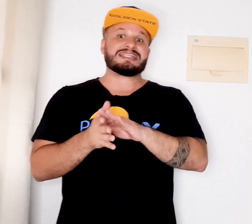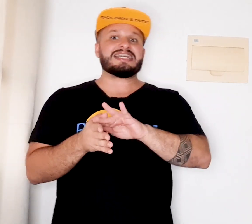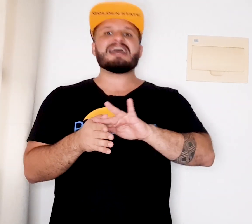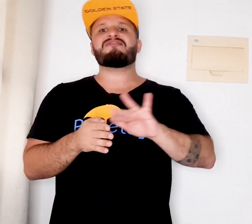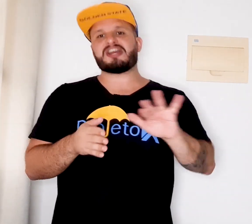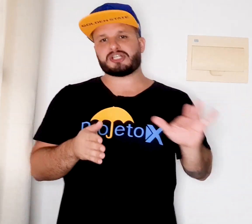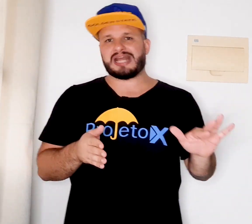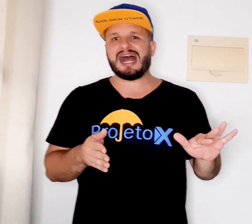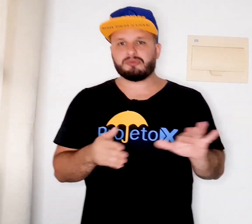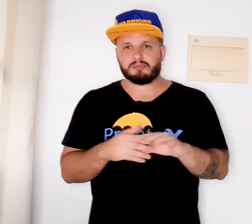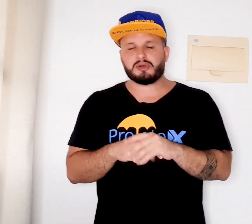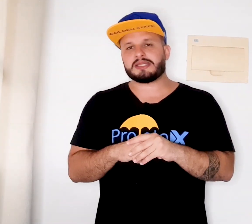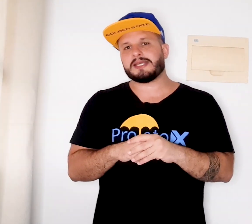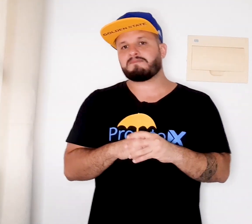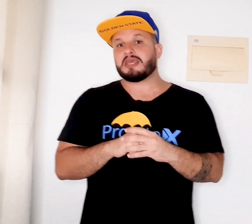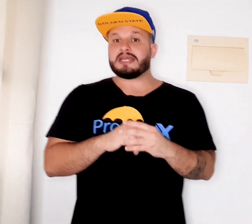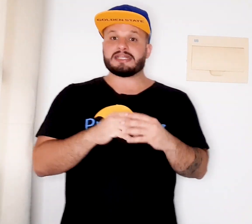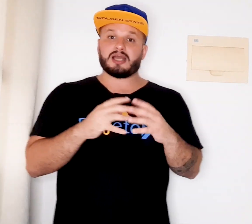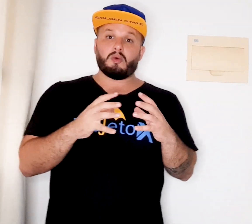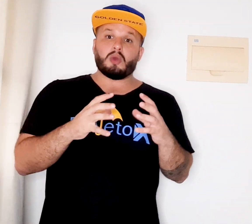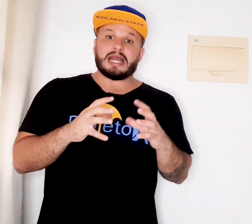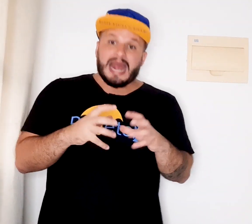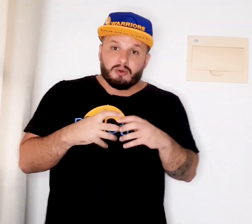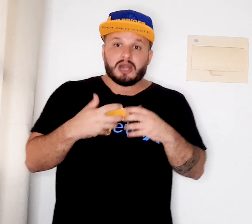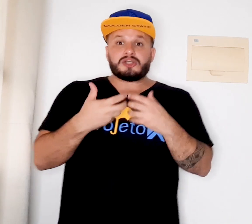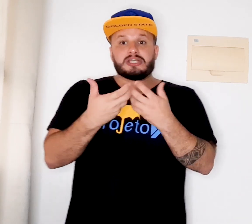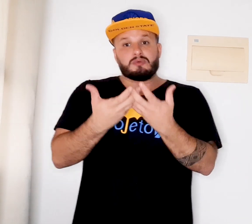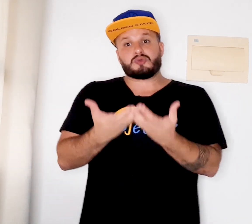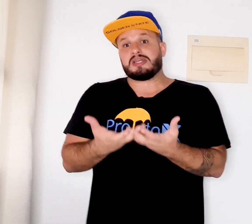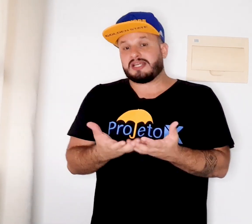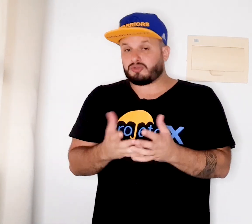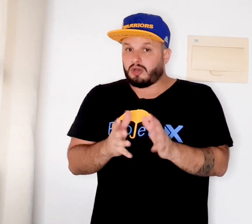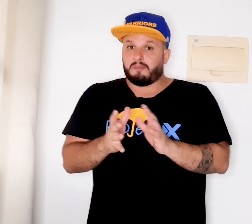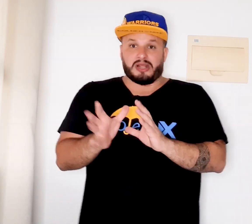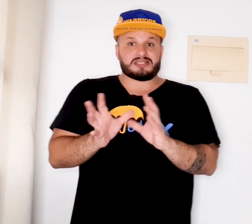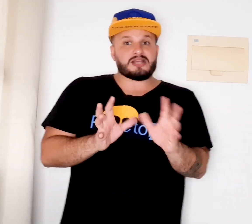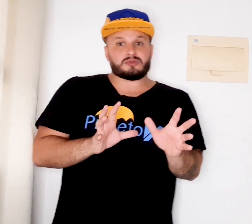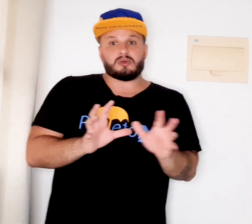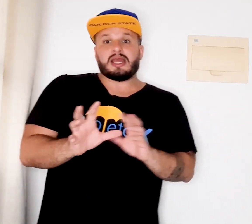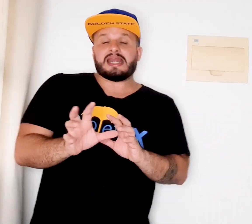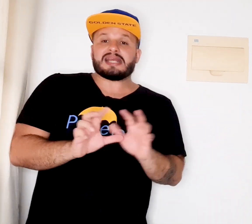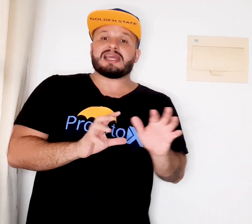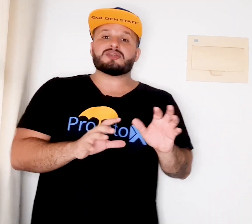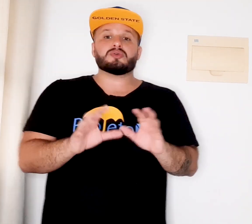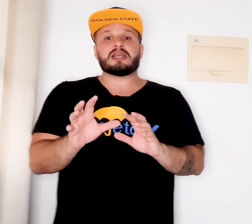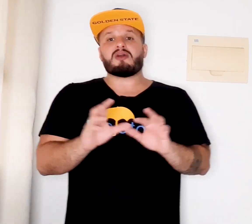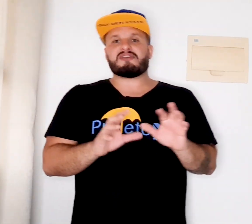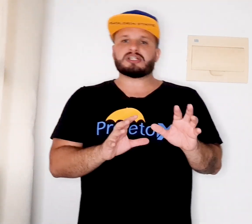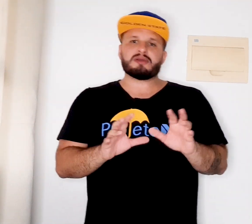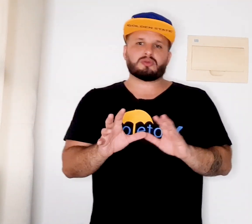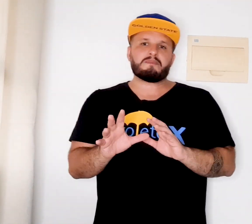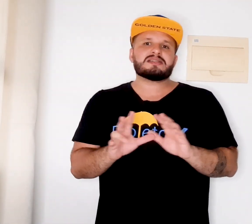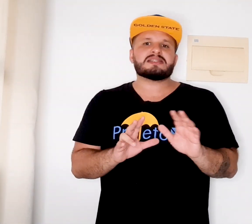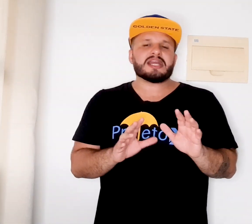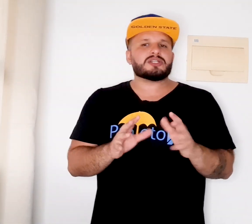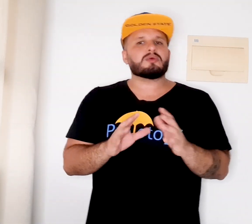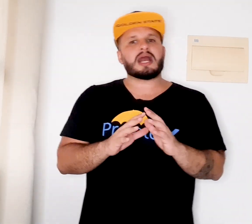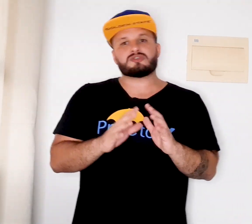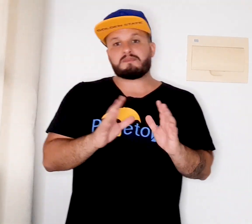seria afastado do poder. Então, agora nós temos o início. O processo, né, que resulta no afastamento do presidente, no caso